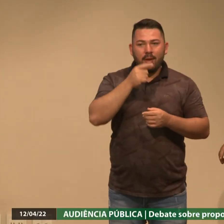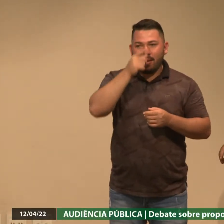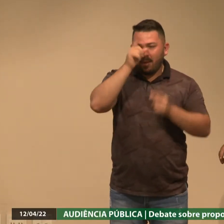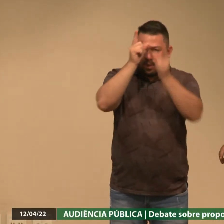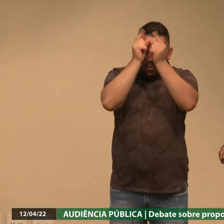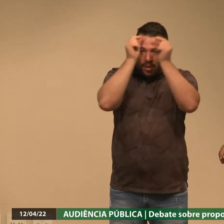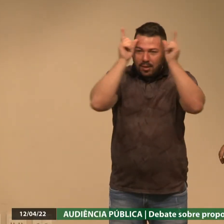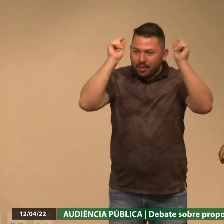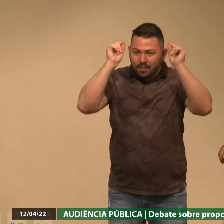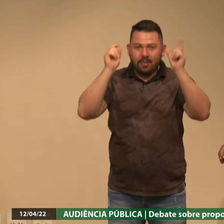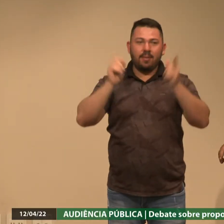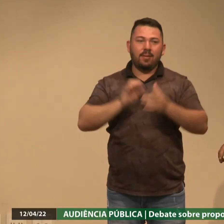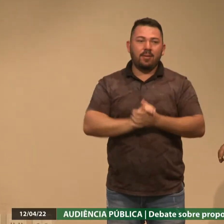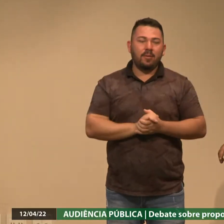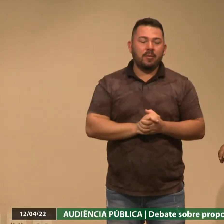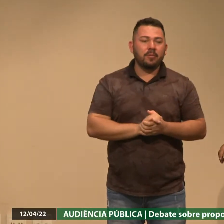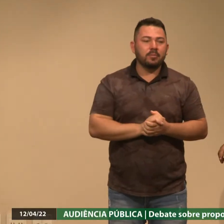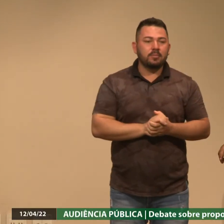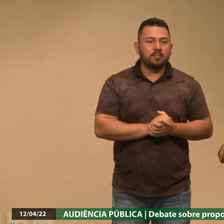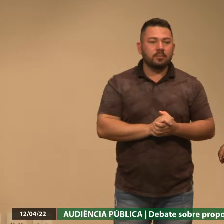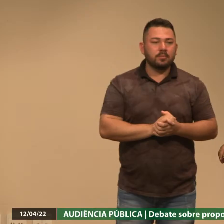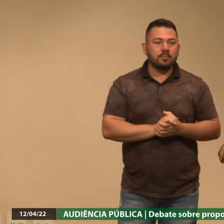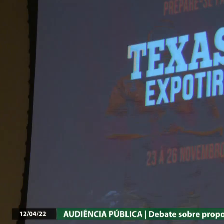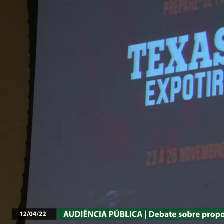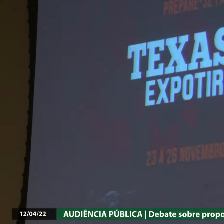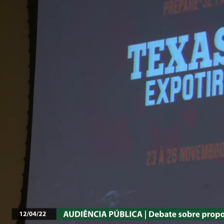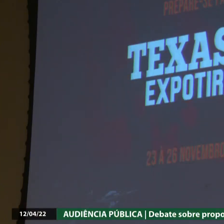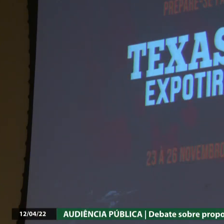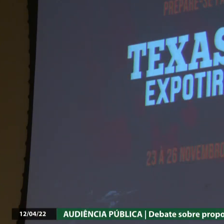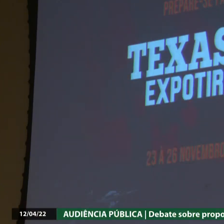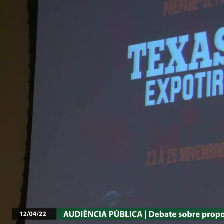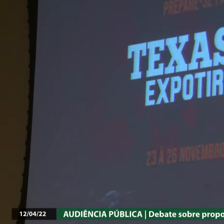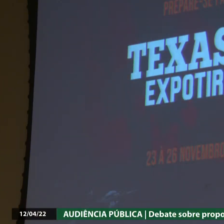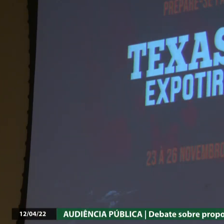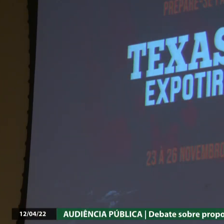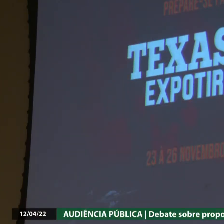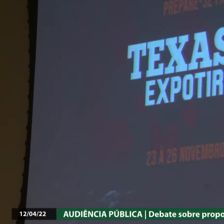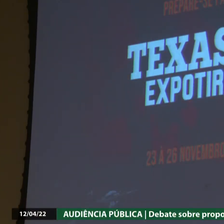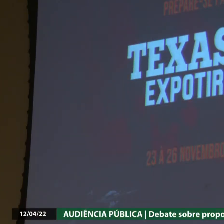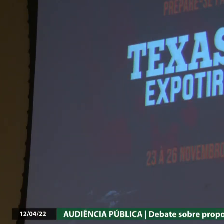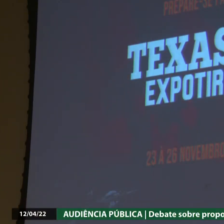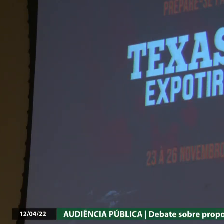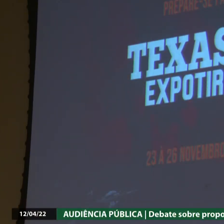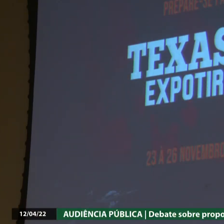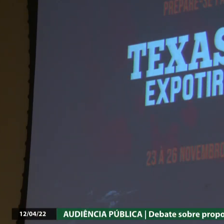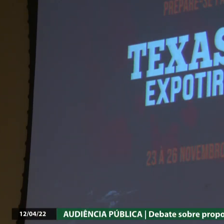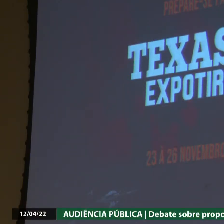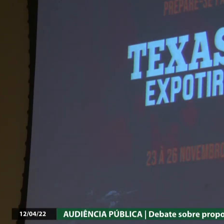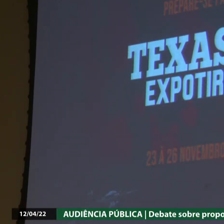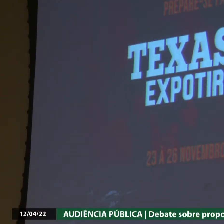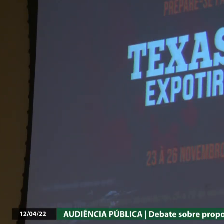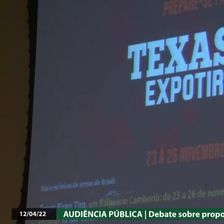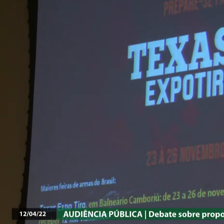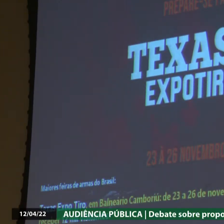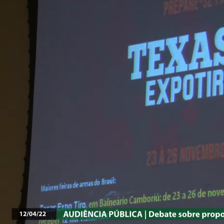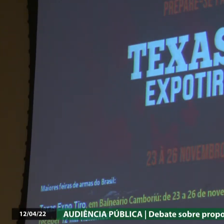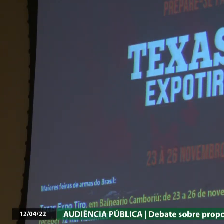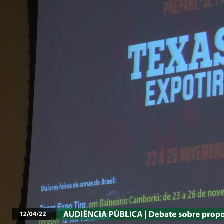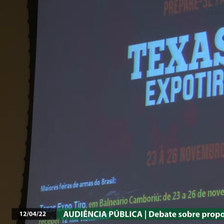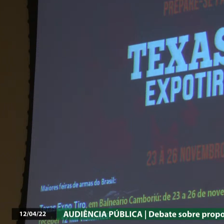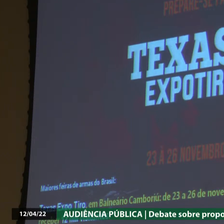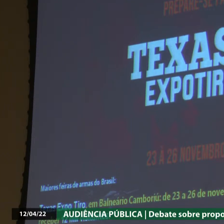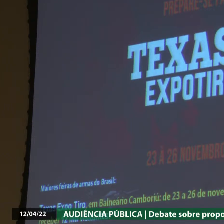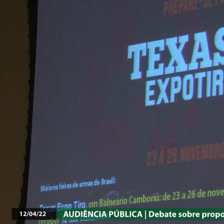entende na onde que ponto que eu quero chegar E aí expotexas ou expor a Texas esportivos de